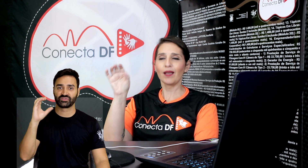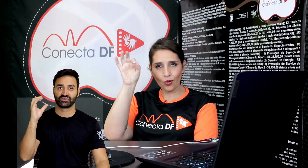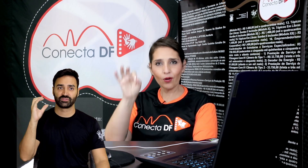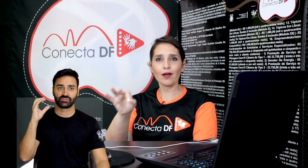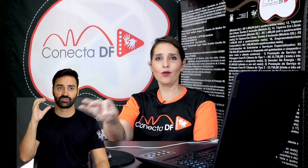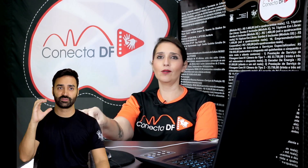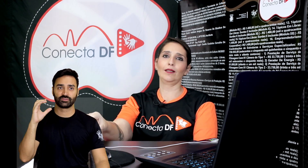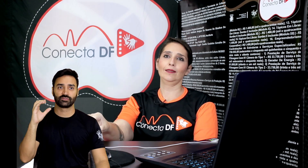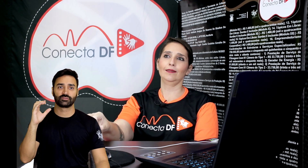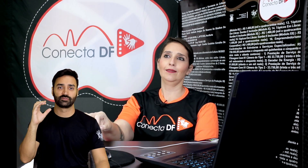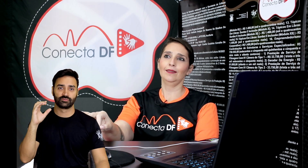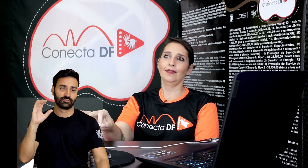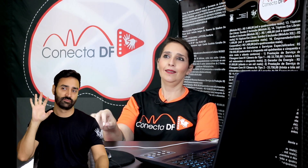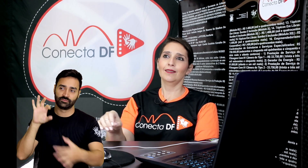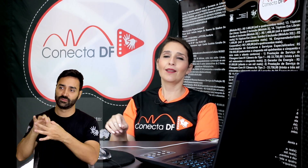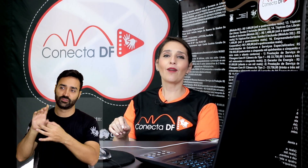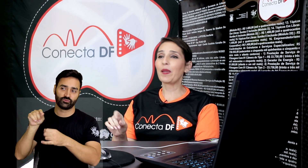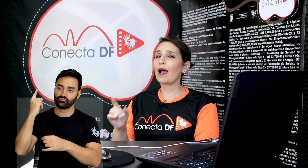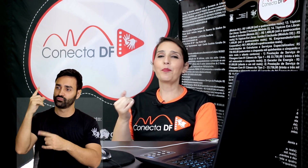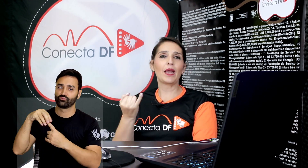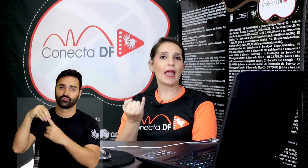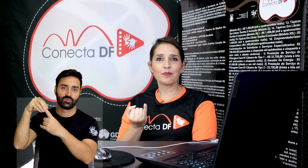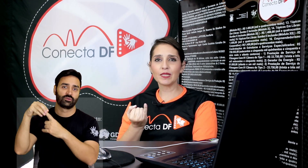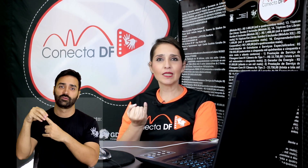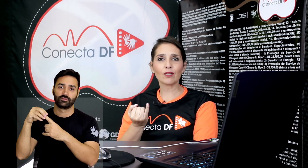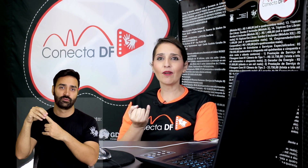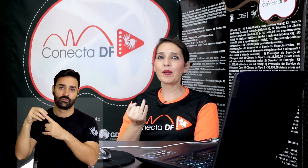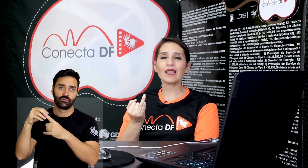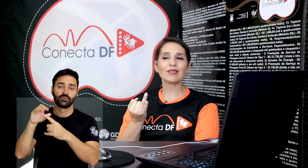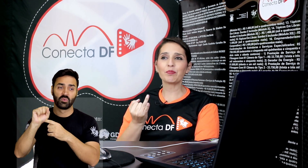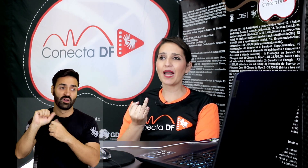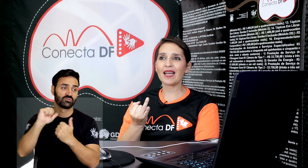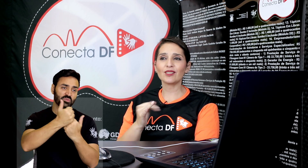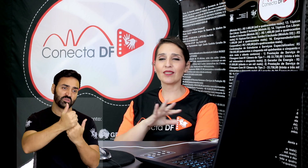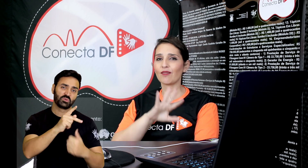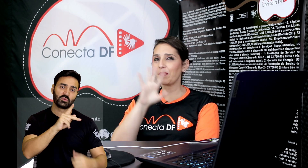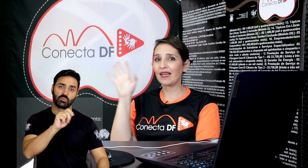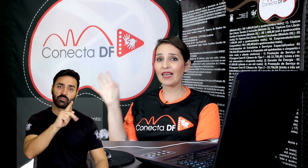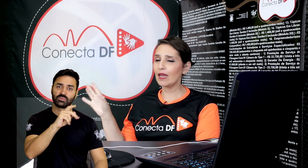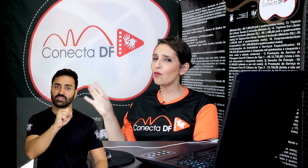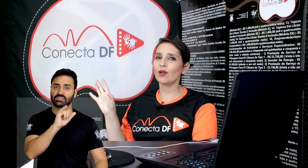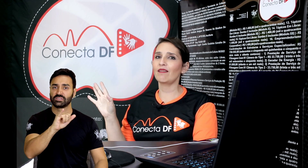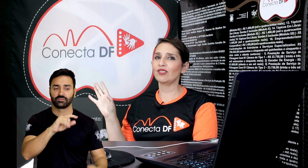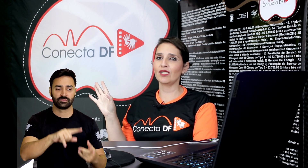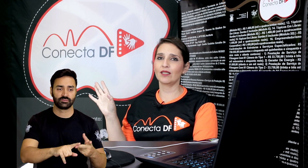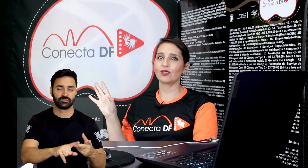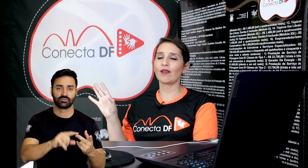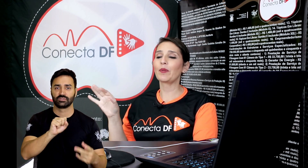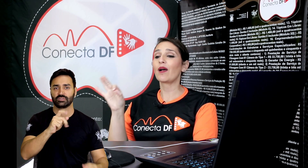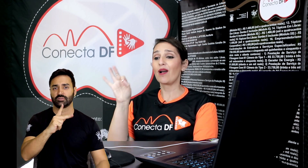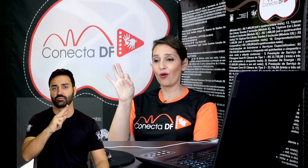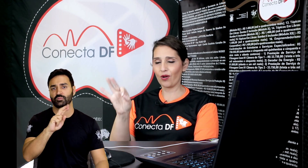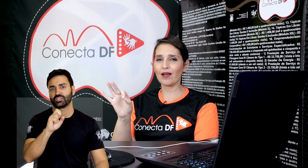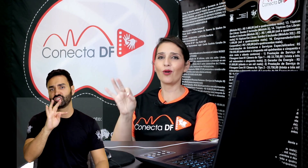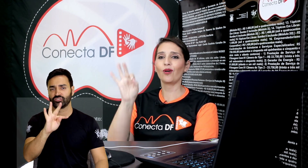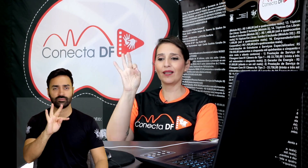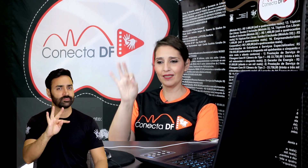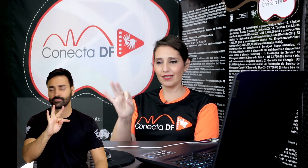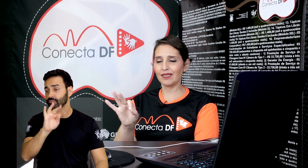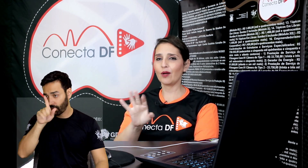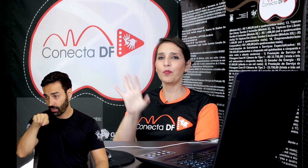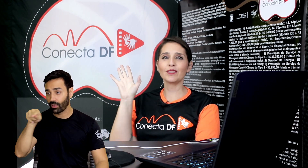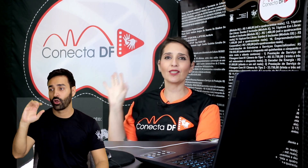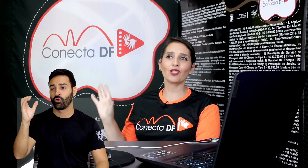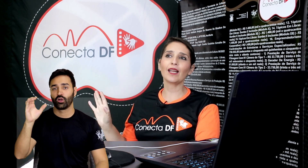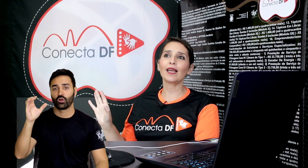outro, é Coca-Cola. Você não vai pegar Pepsi, você não vai pegar Sprite, você não vai pegar nenhum outro refrigerante. Você vai pegar uma Coca-Cola